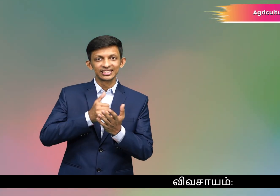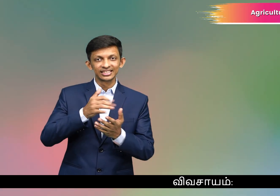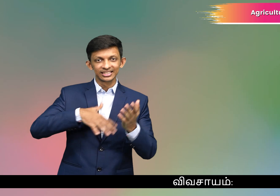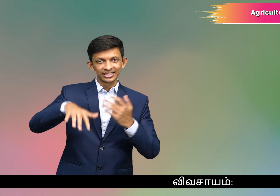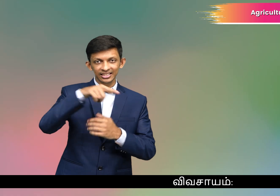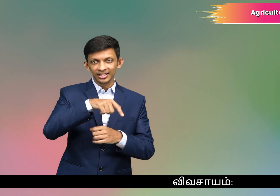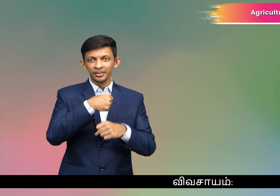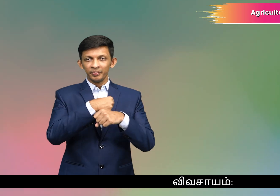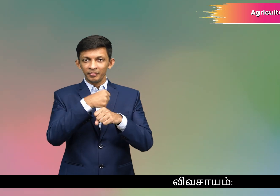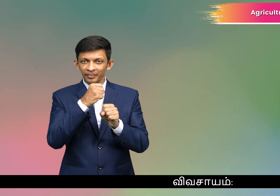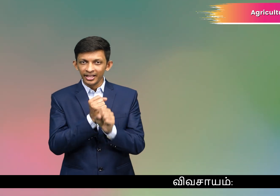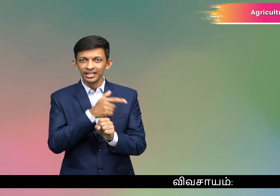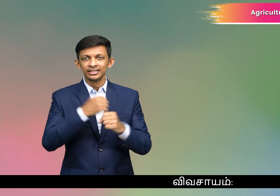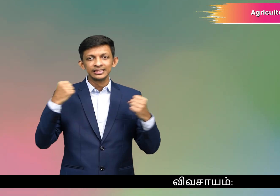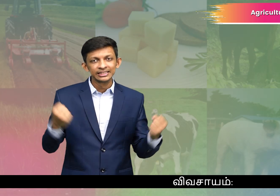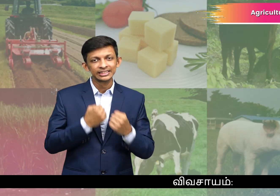விவசாயம்